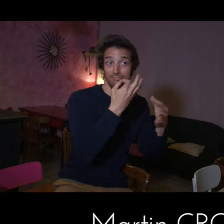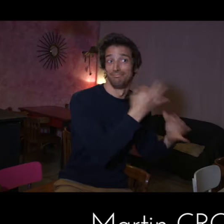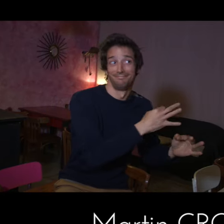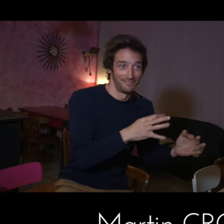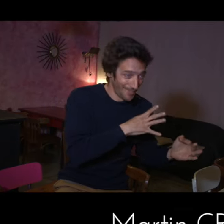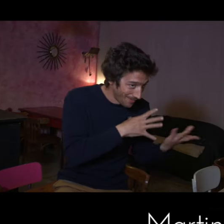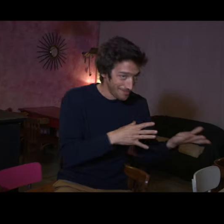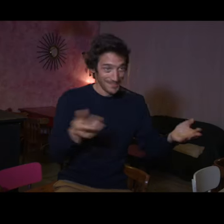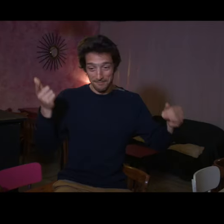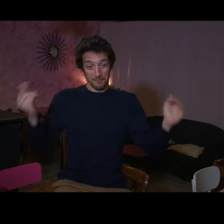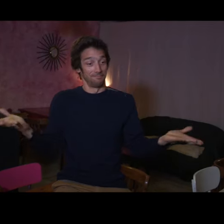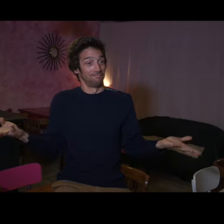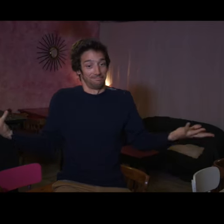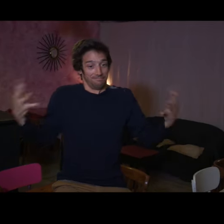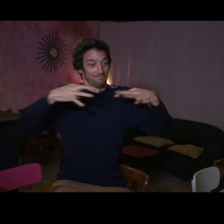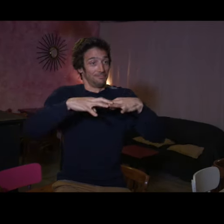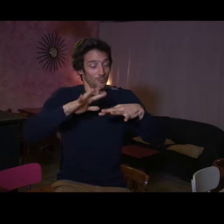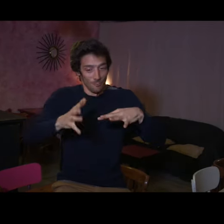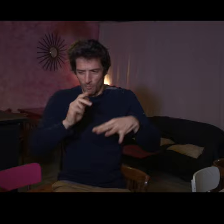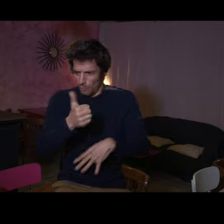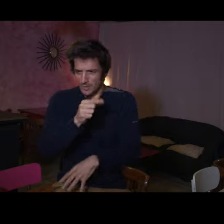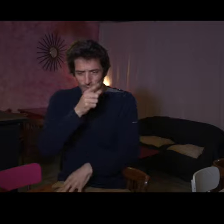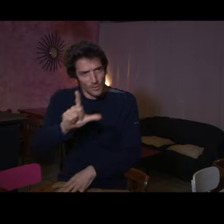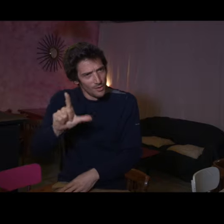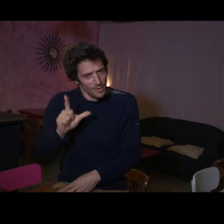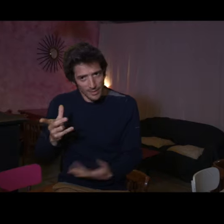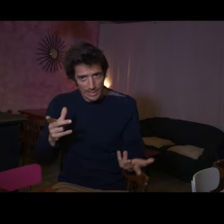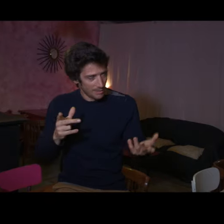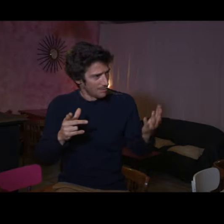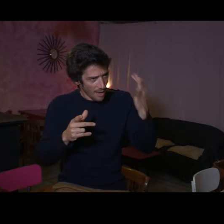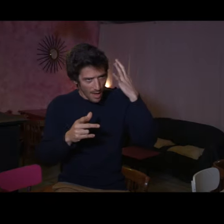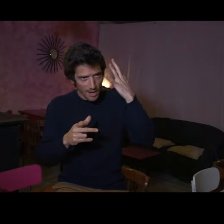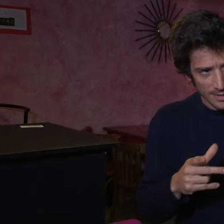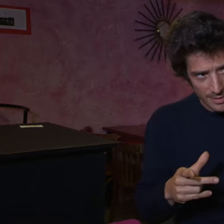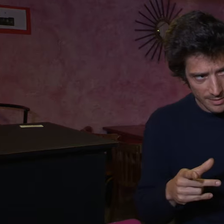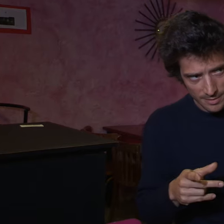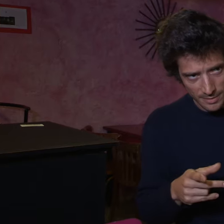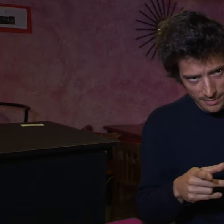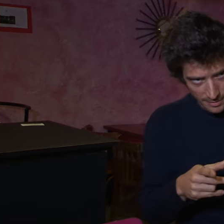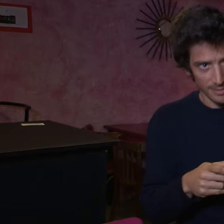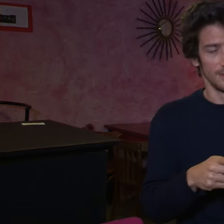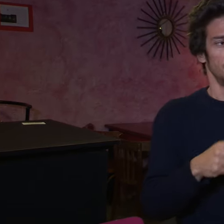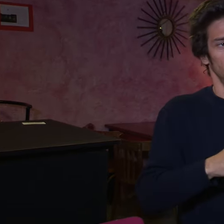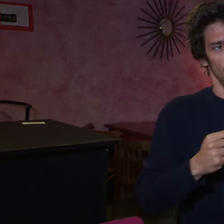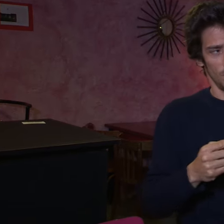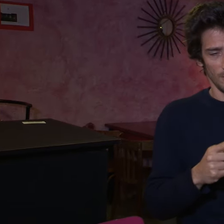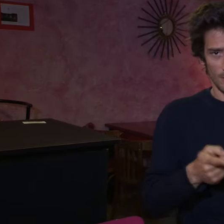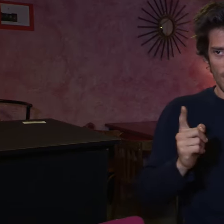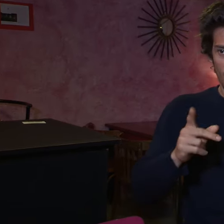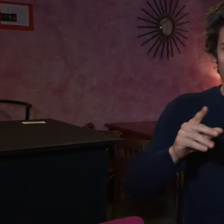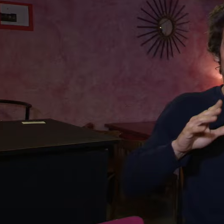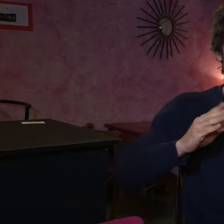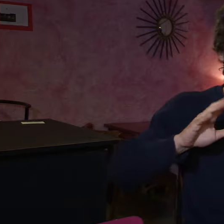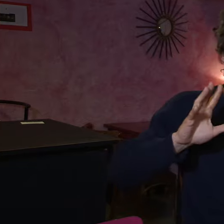langue orale. Donc c'est vrai que le premier jour, lundi, Alexandre et moi, on était tous les deux formateurs. Et du coup, on a essayé de s'exprimer en